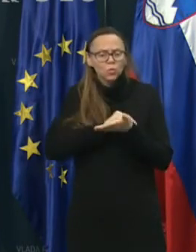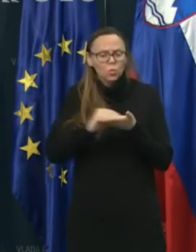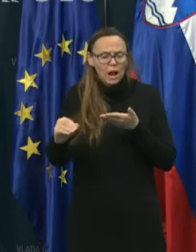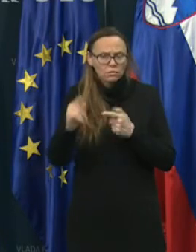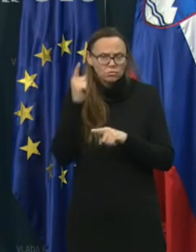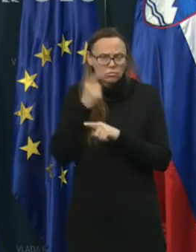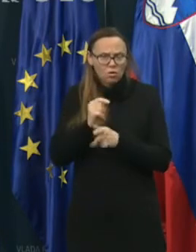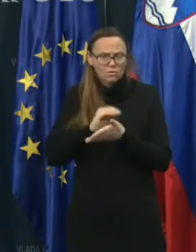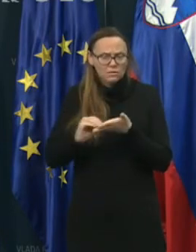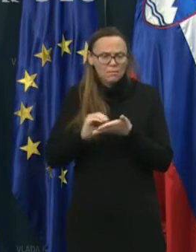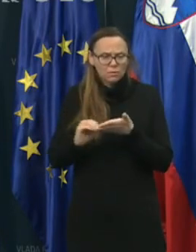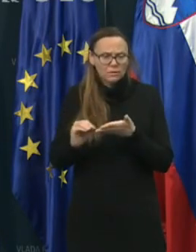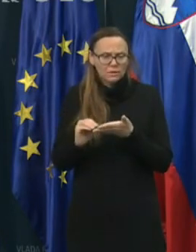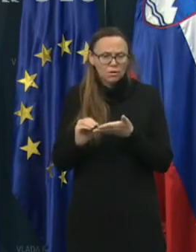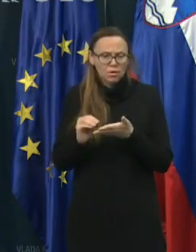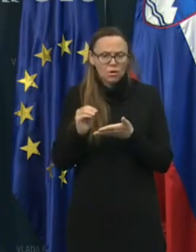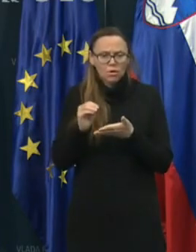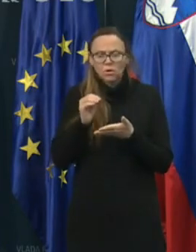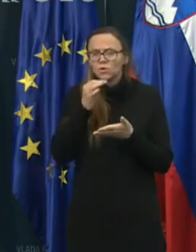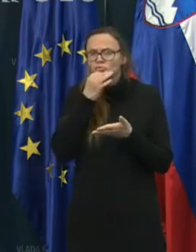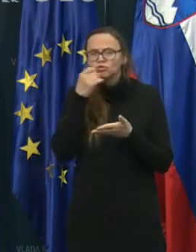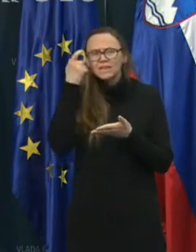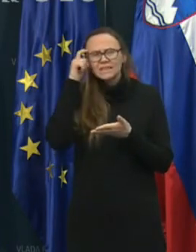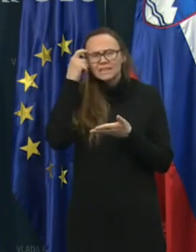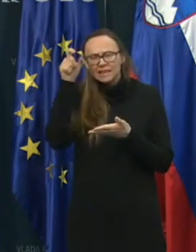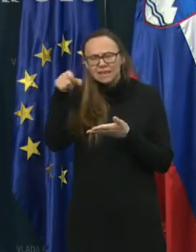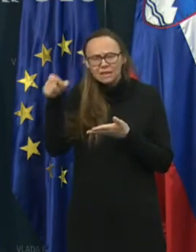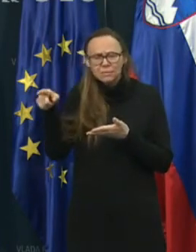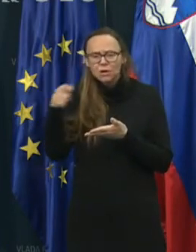pač skrbnikom teh starejših, da ne vzamejo